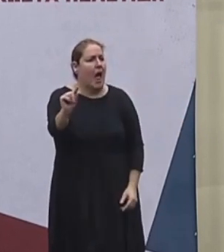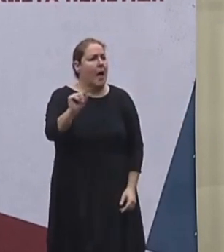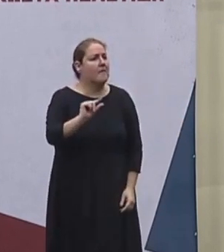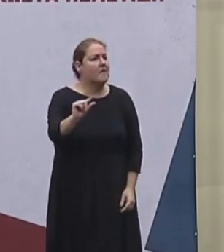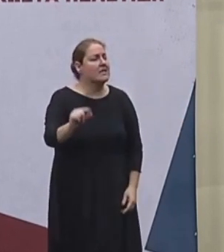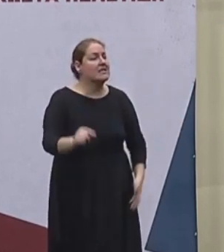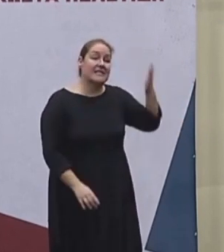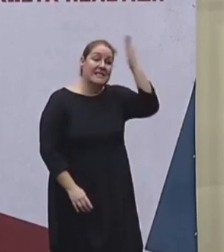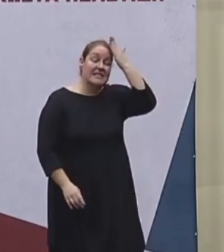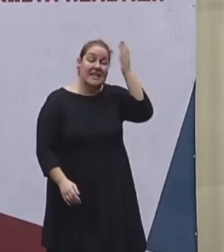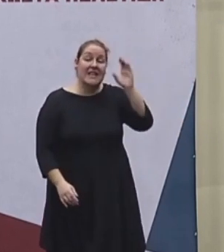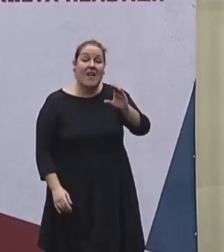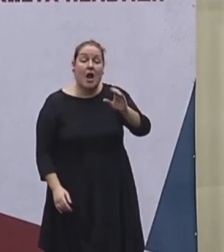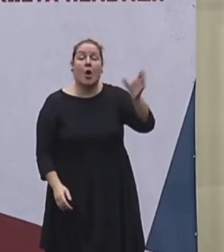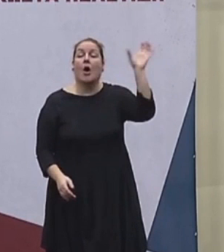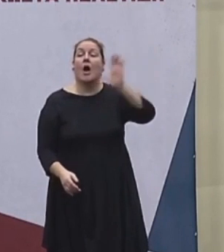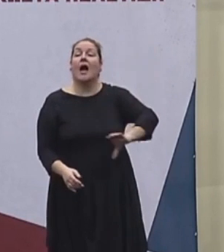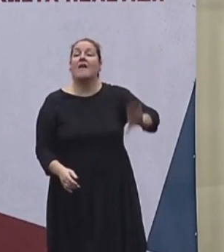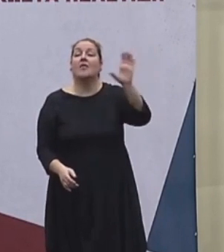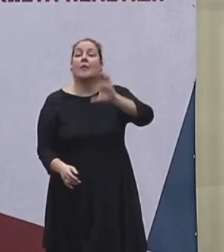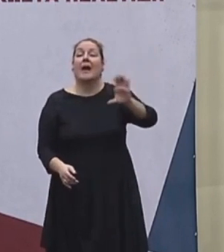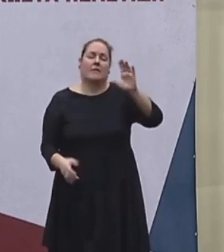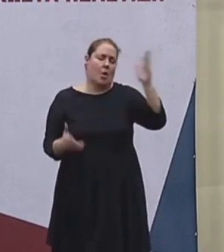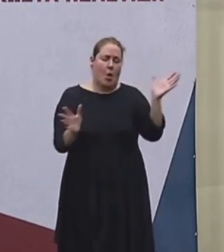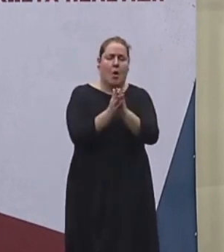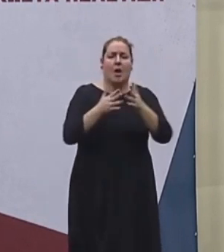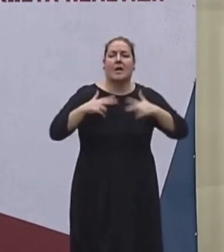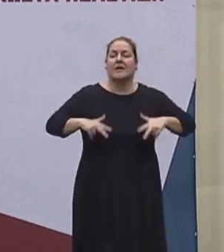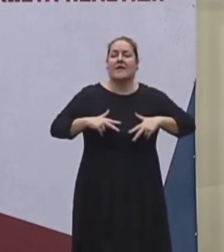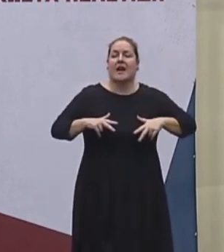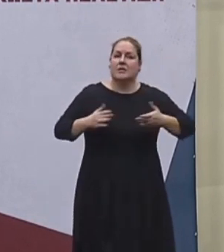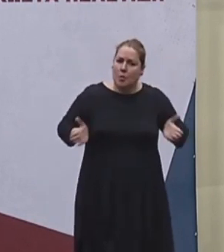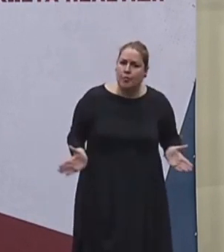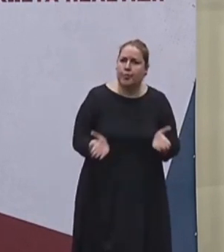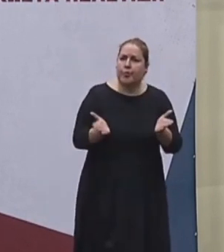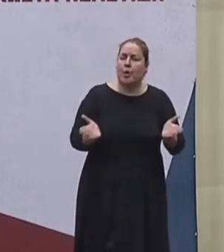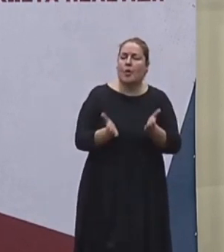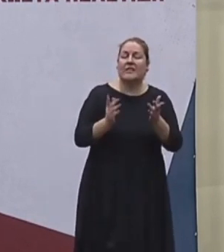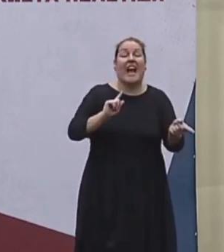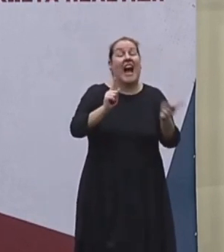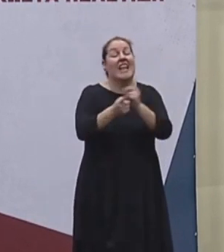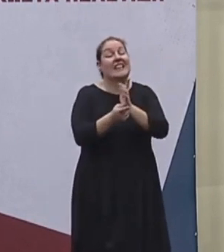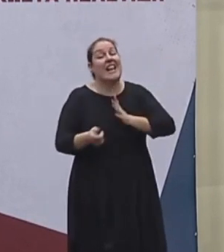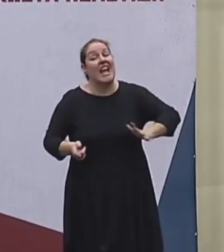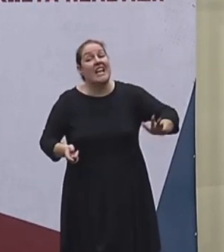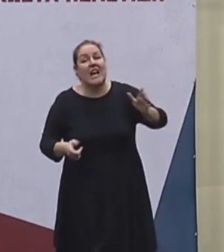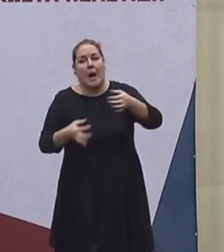Το κεφάλαιο, η Ευρωπαϊκή Ένωση και η κυβέρνηση προώθησαν αντιδραστικές μεταρρυθμίσεις